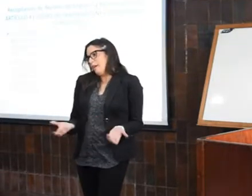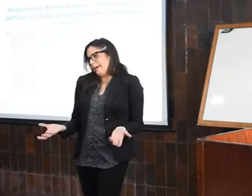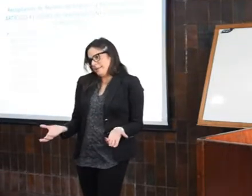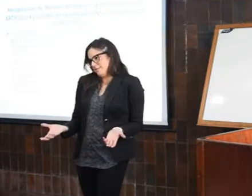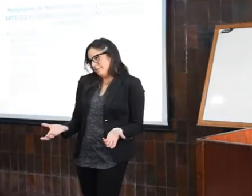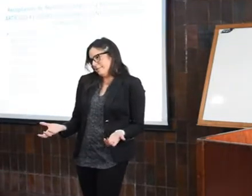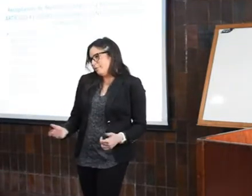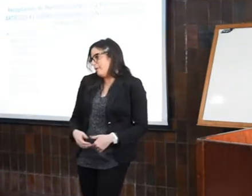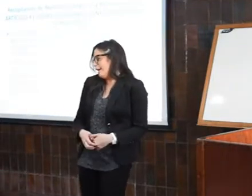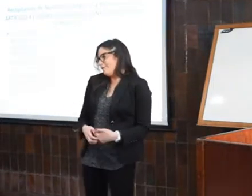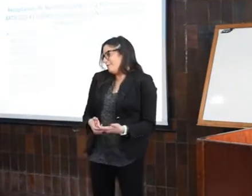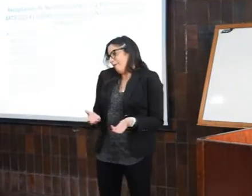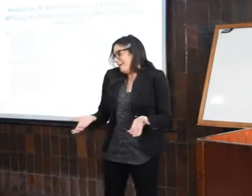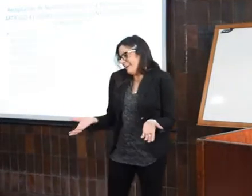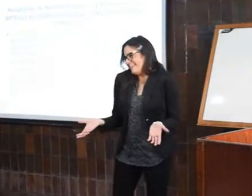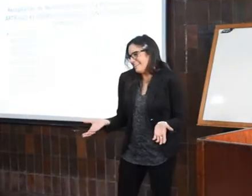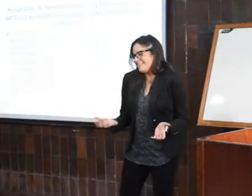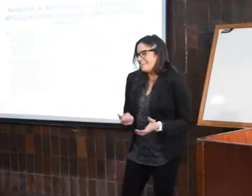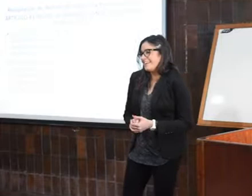de